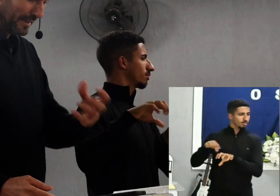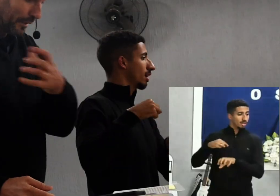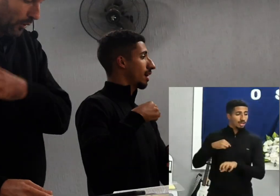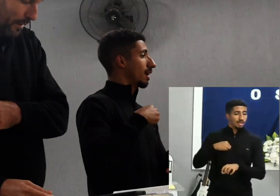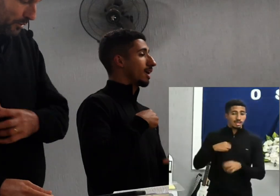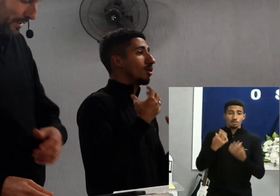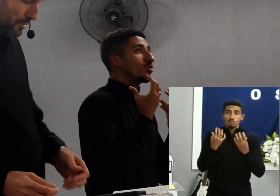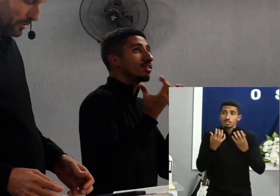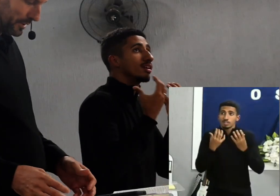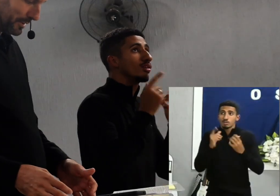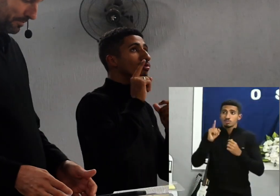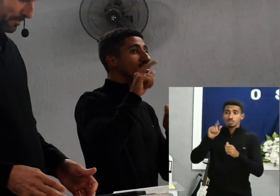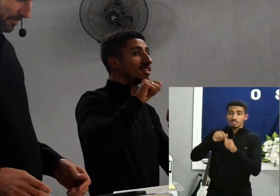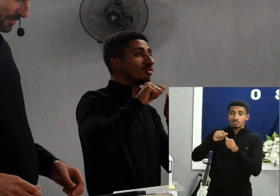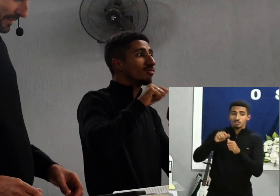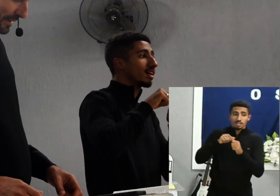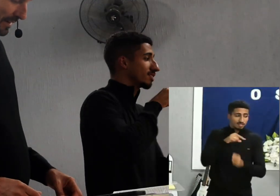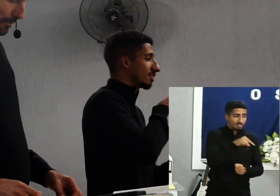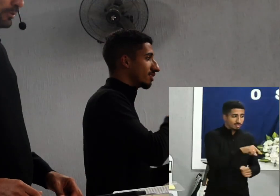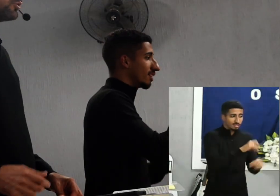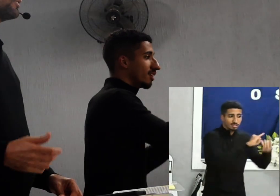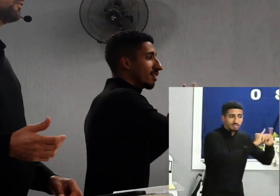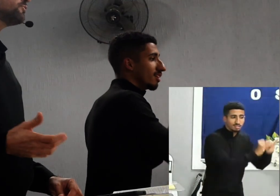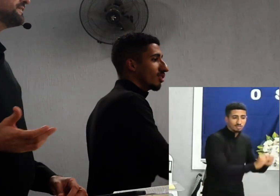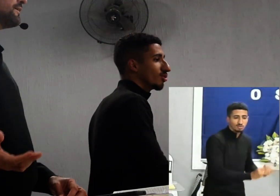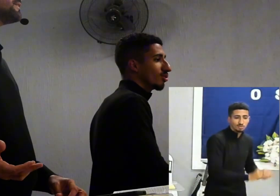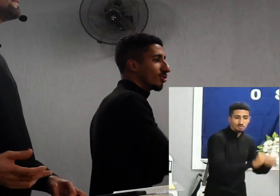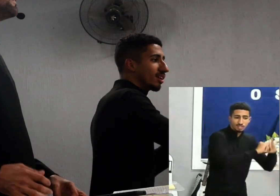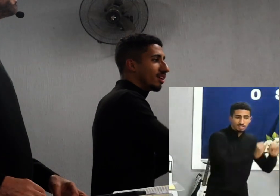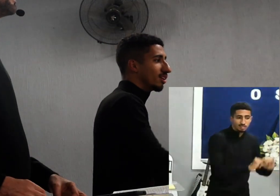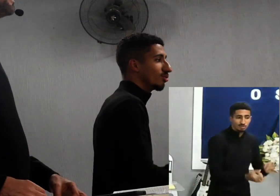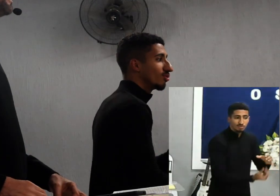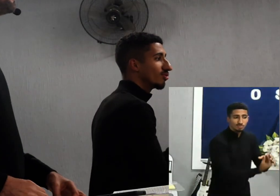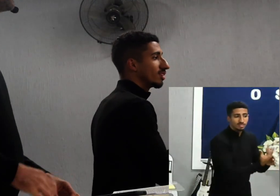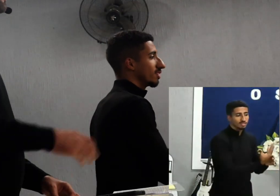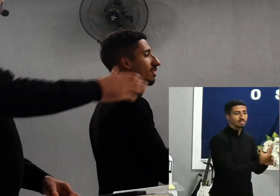Soberano que adoramos aqui hoje. Mas